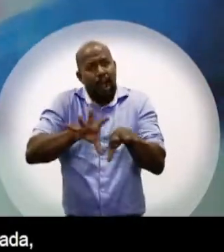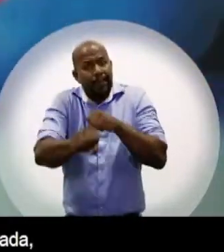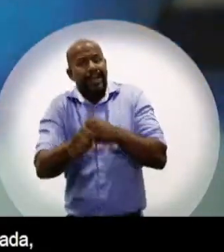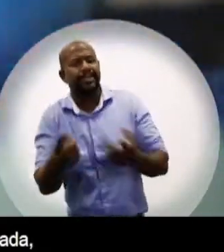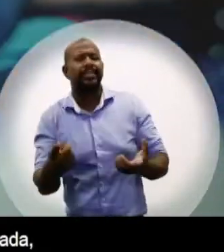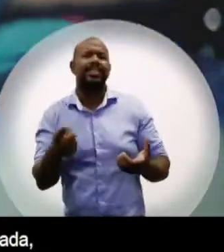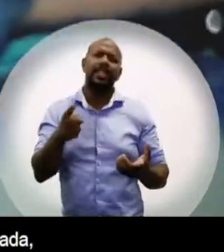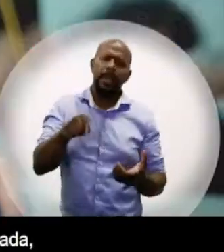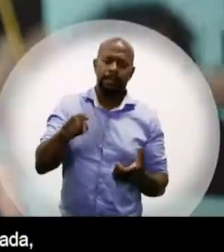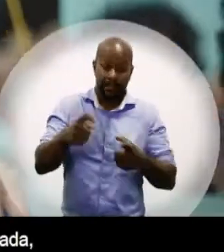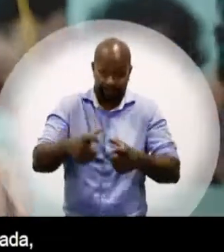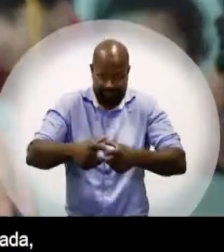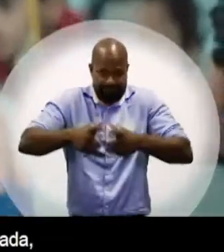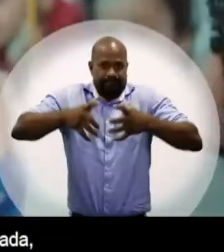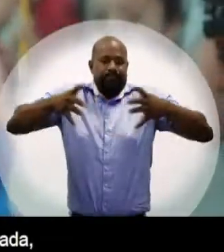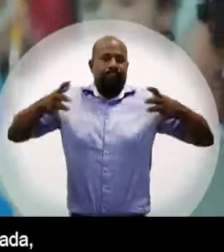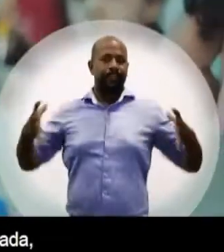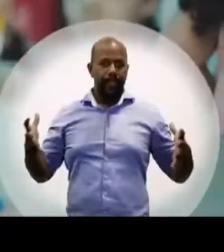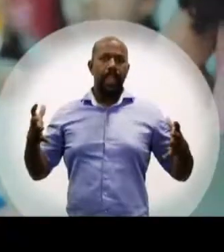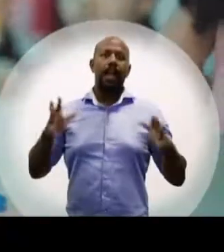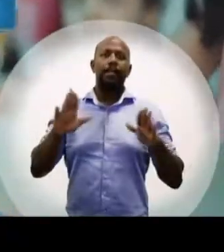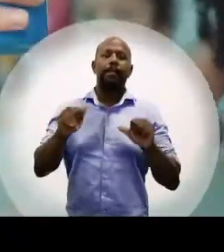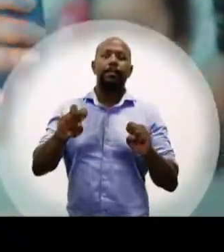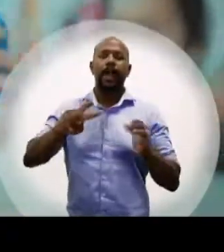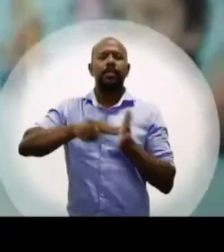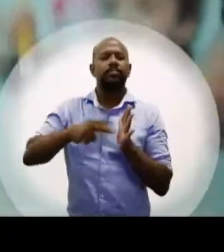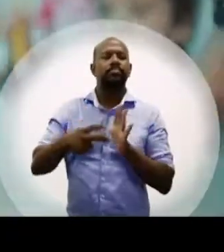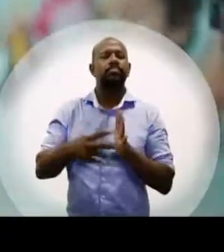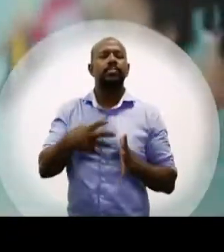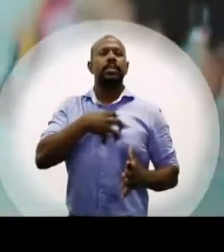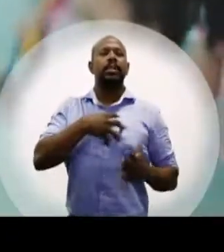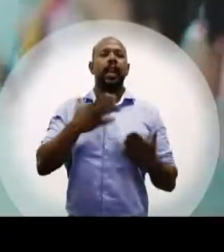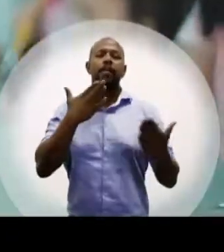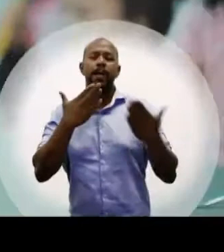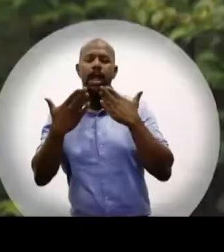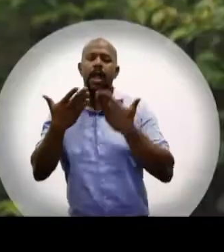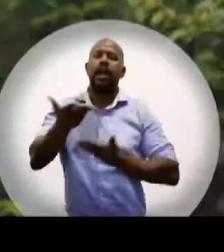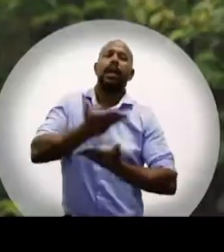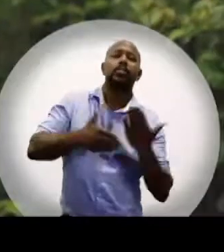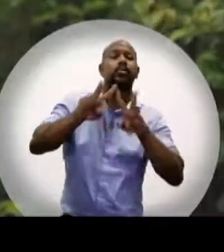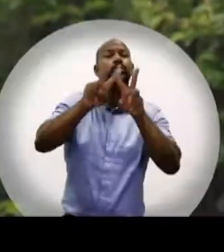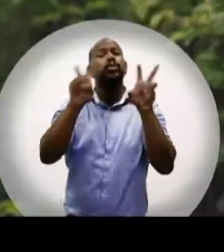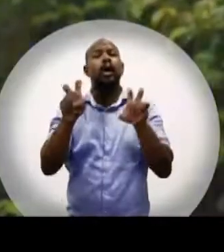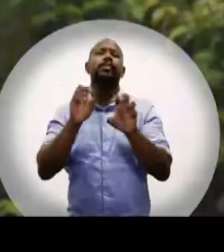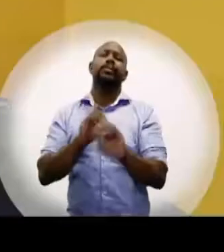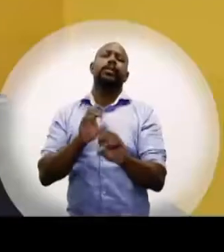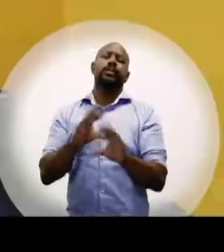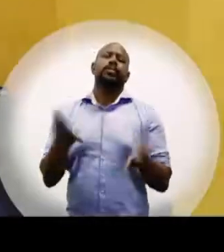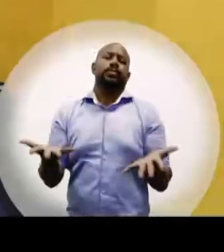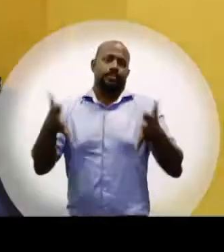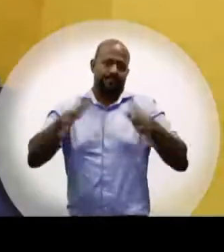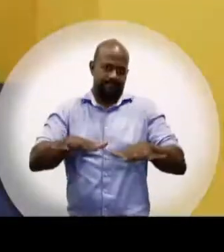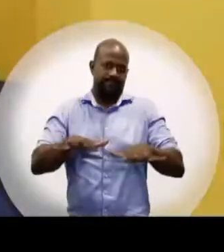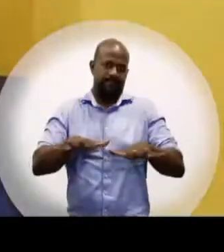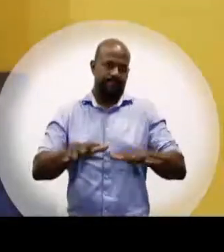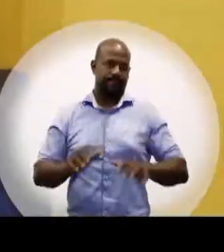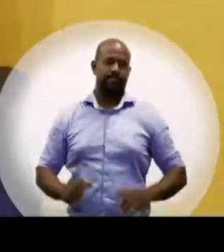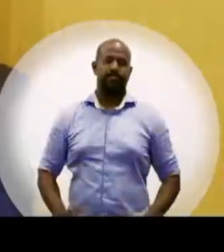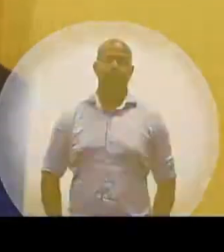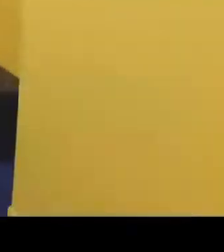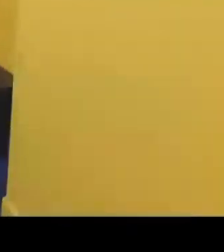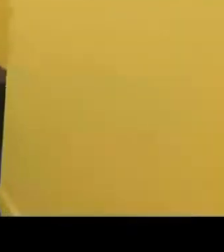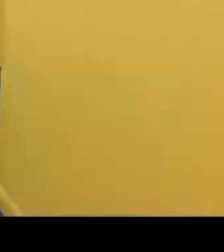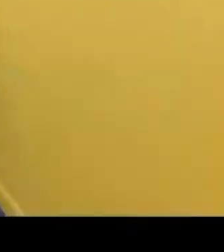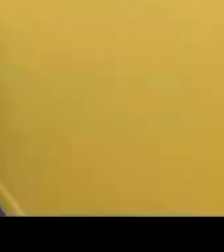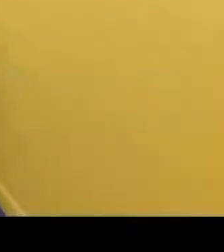formação bem ampliada, mas no sentido de que a gente converse sobre educação inclusiva. Andréa